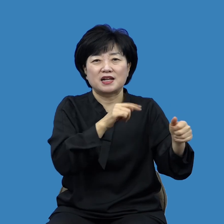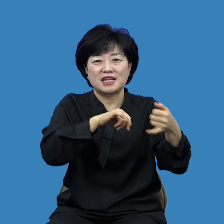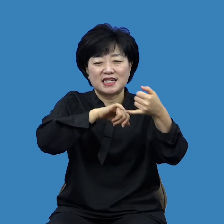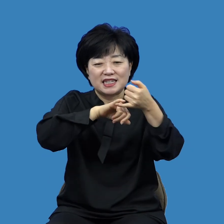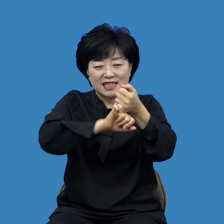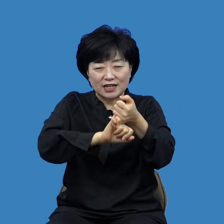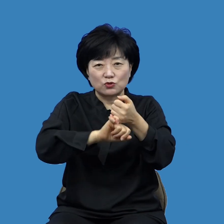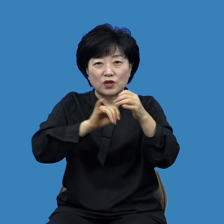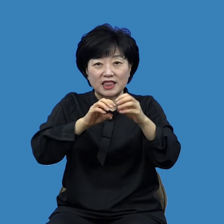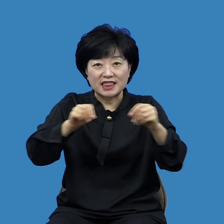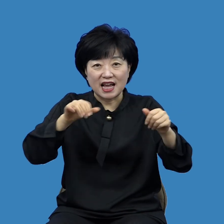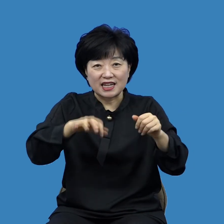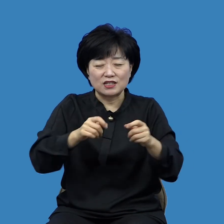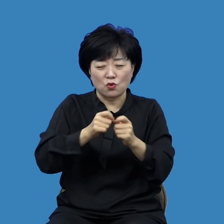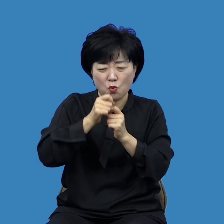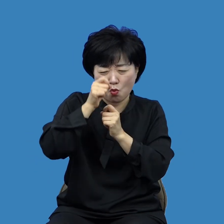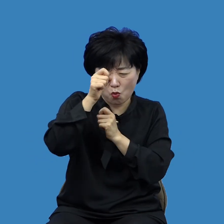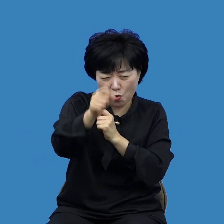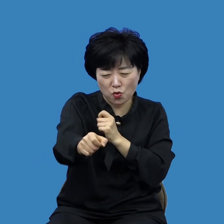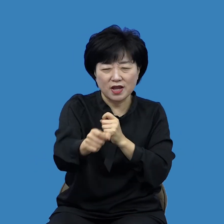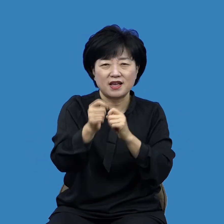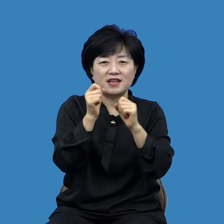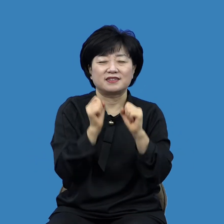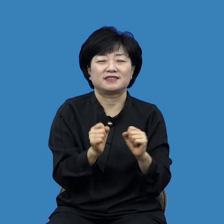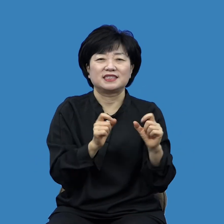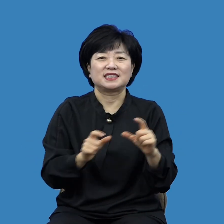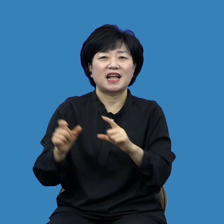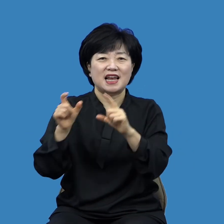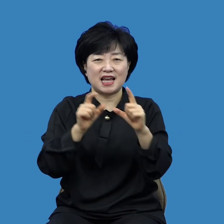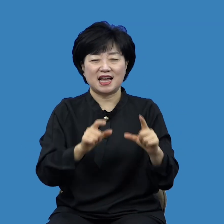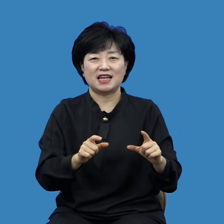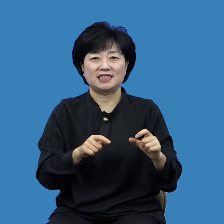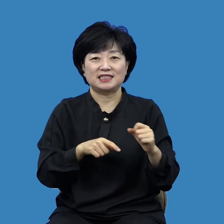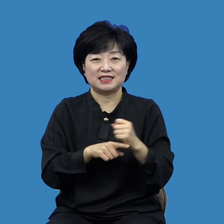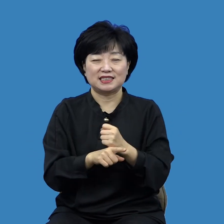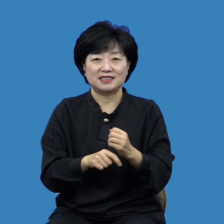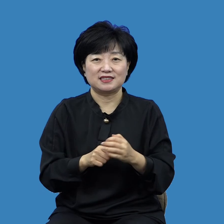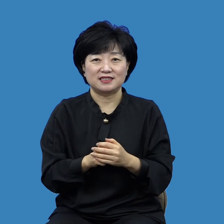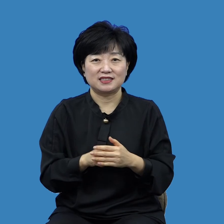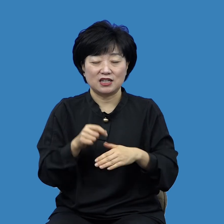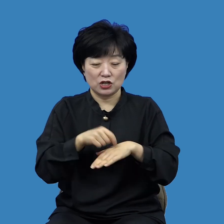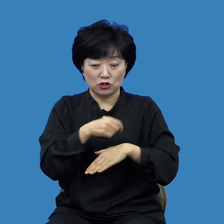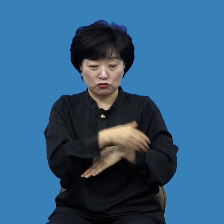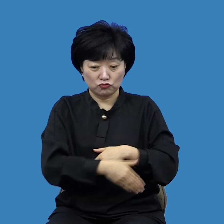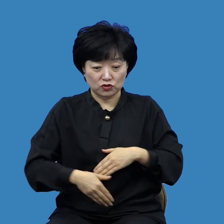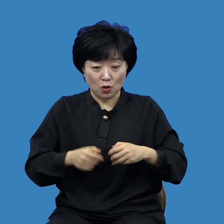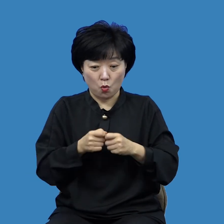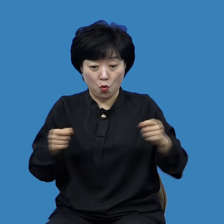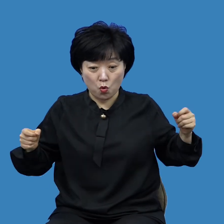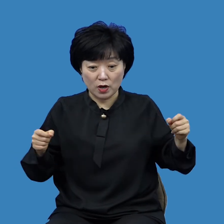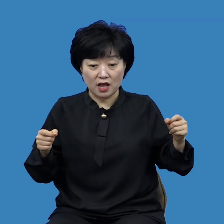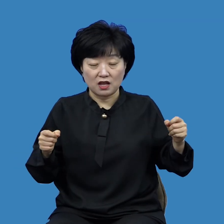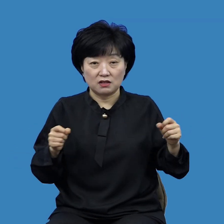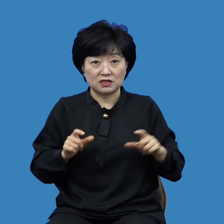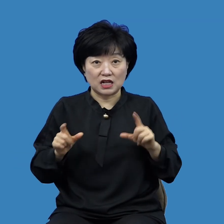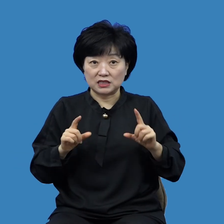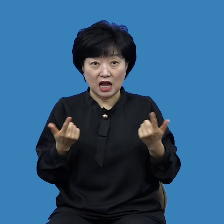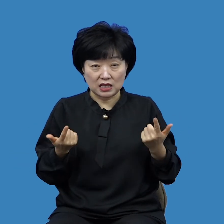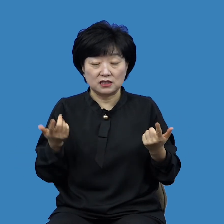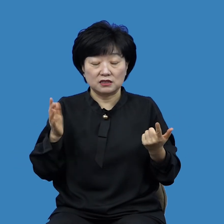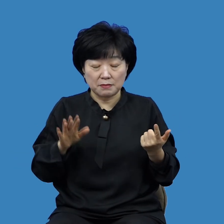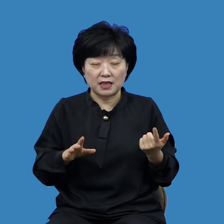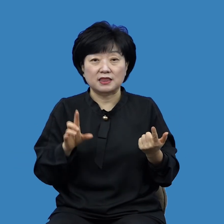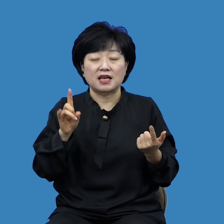땅 가나안에서 너희가 오래오래 머물리라, 이런 뜻이 포함되어 있거든요. 그래서 뭐 육신이 꼭 장수하지 않을 수는 있어요. 그런데 한